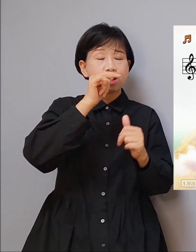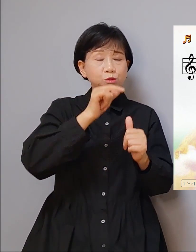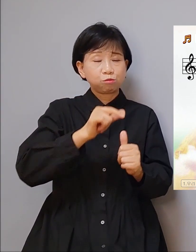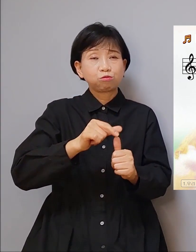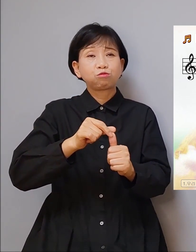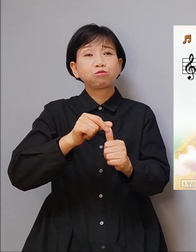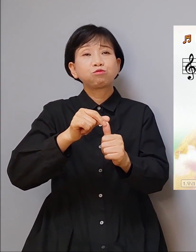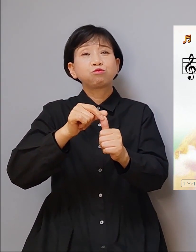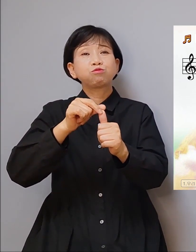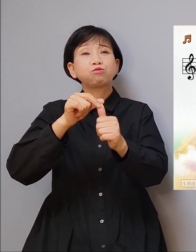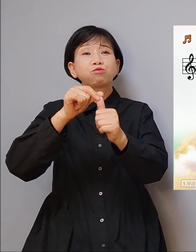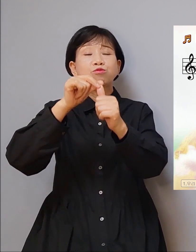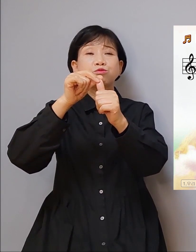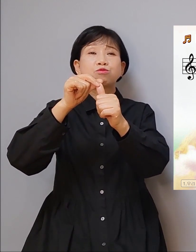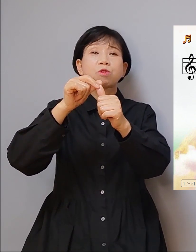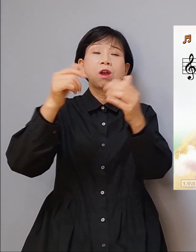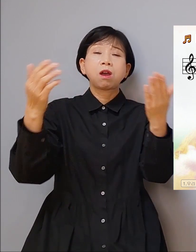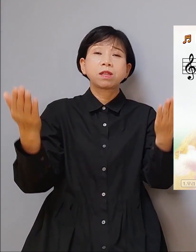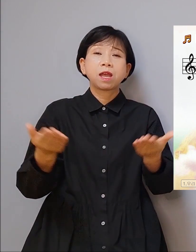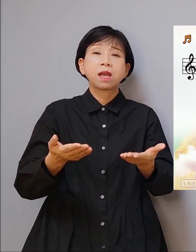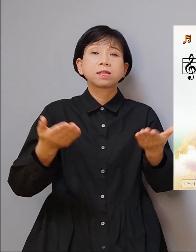이토다.